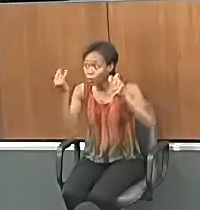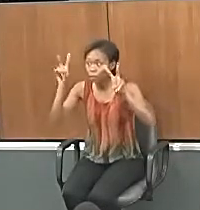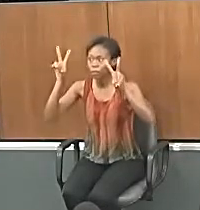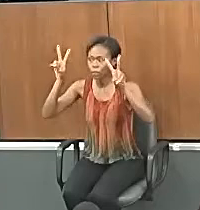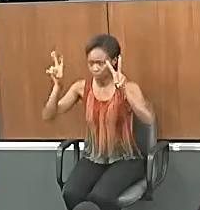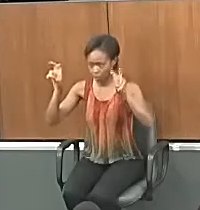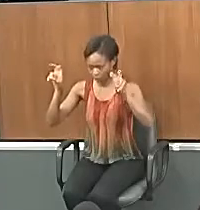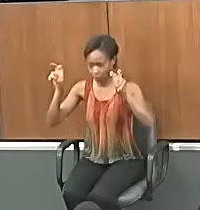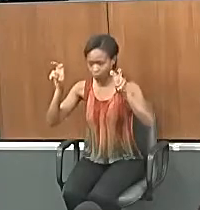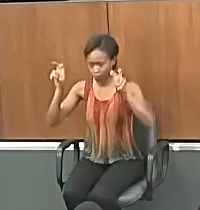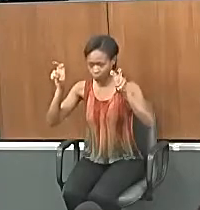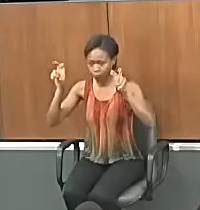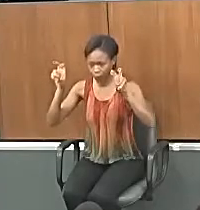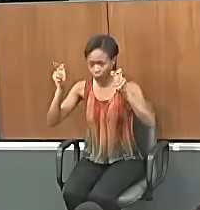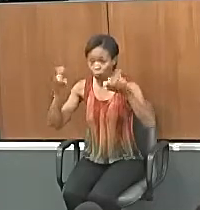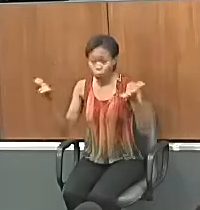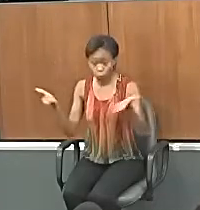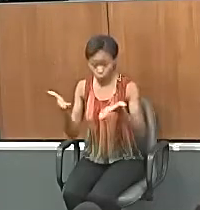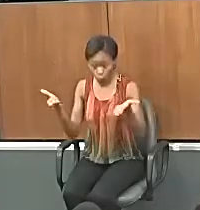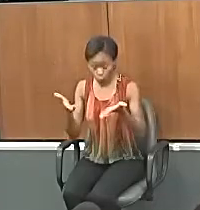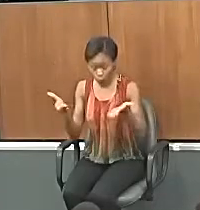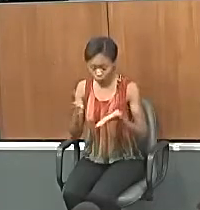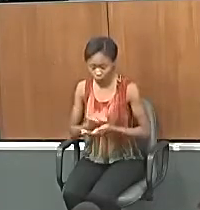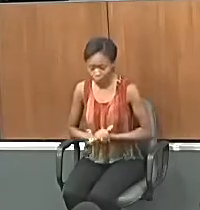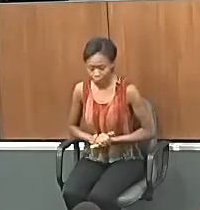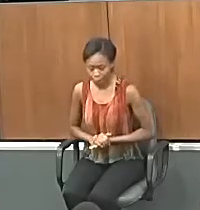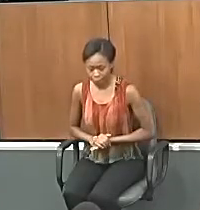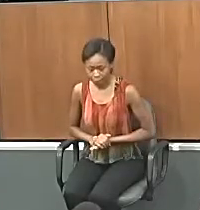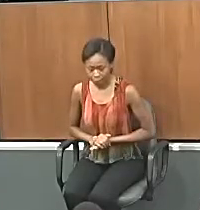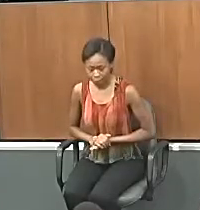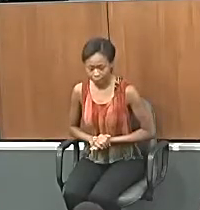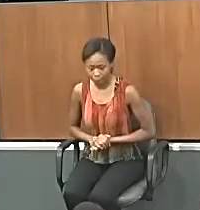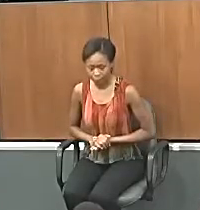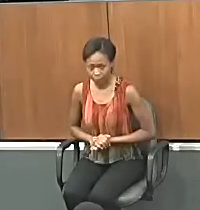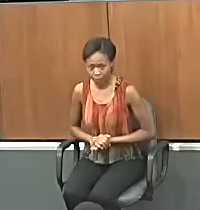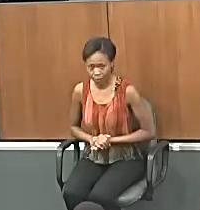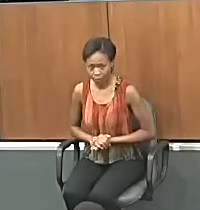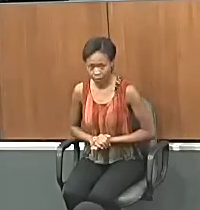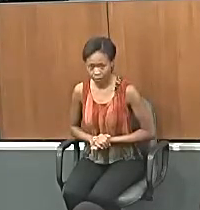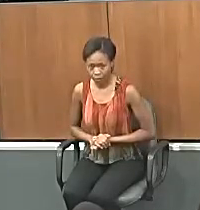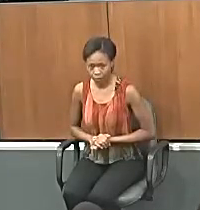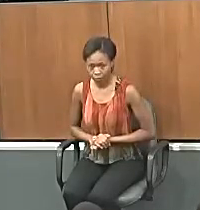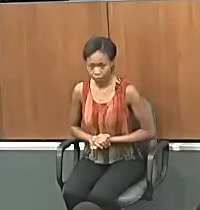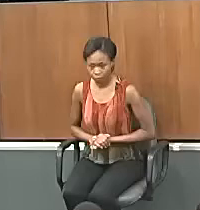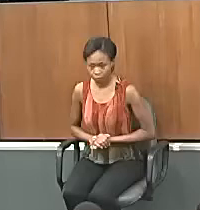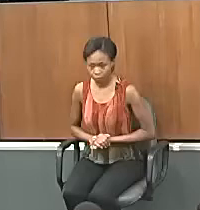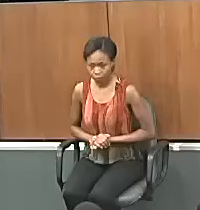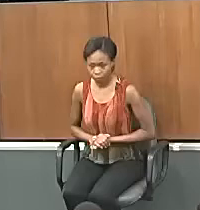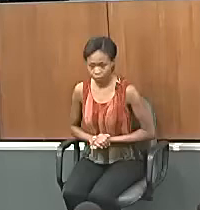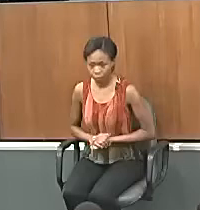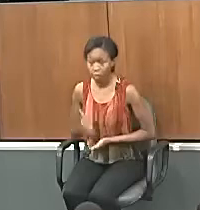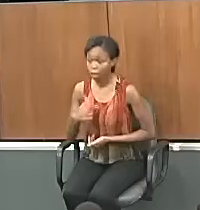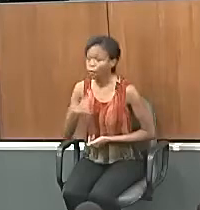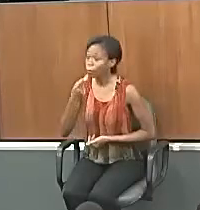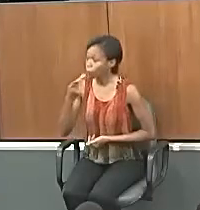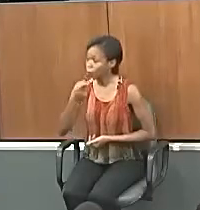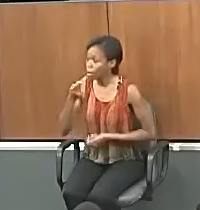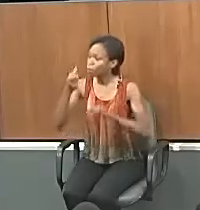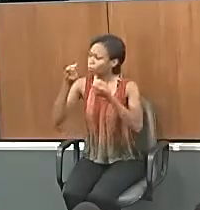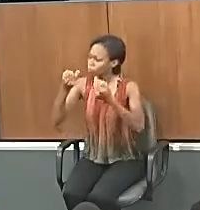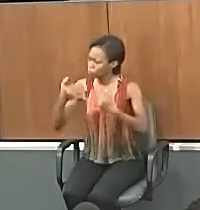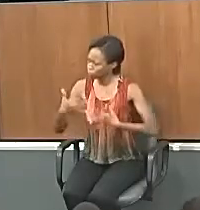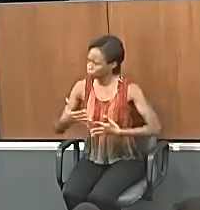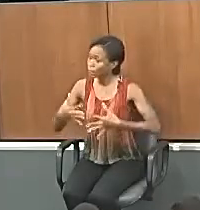pra esses tempos que nós estamos vivendo eu falo com propriedade do assunto